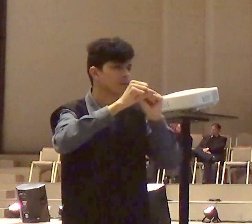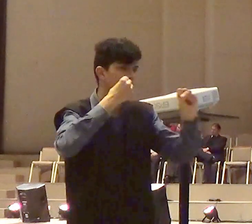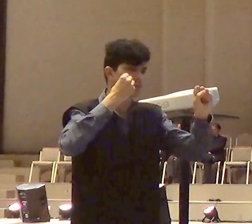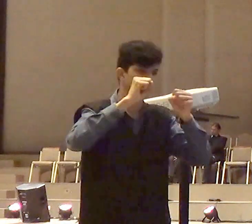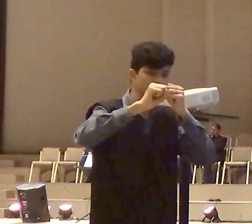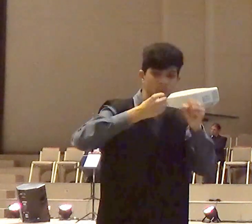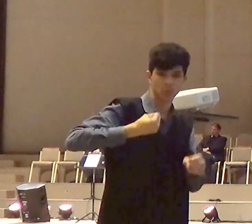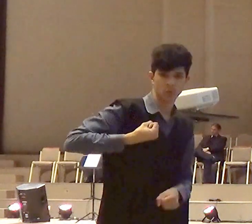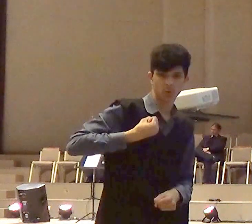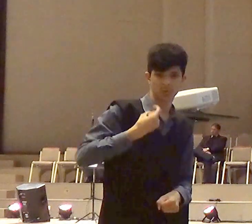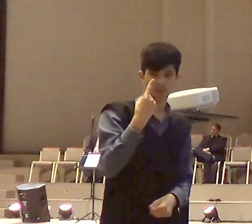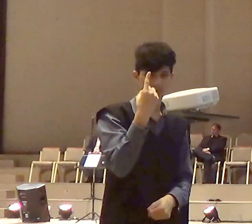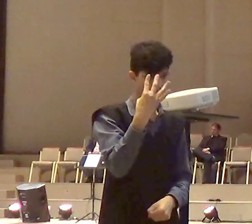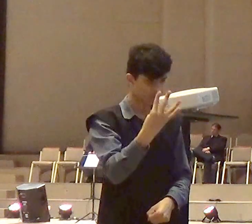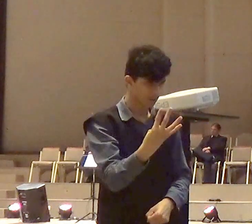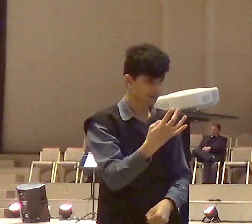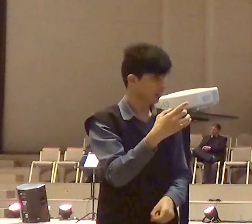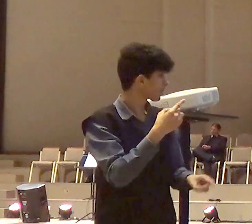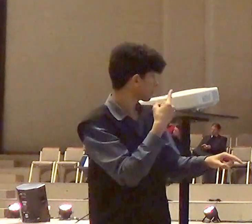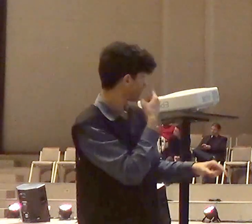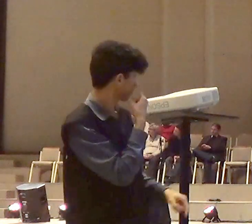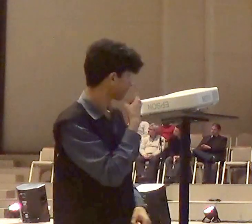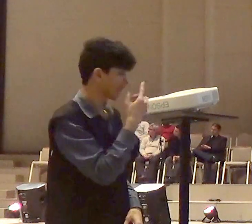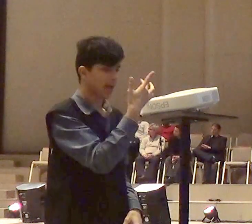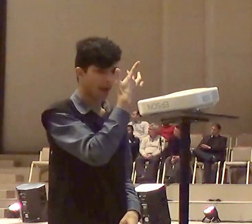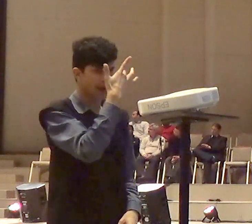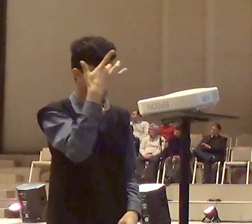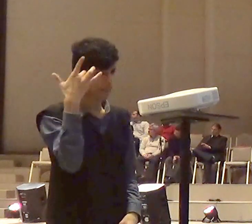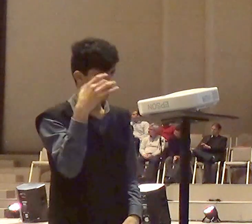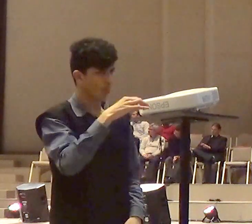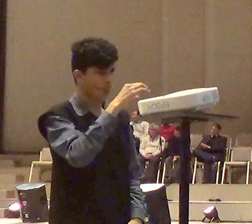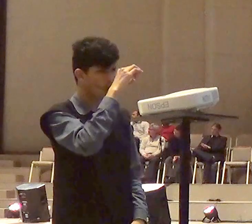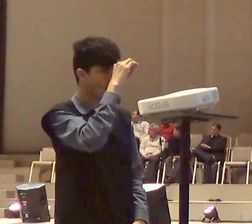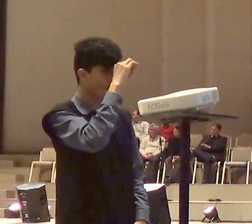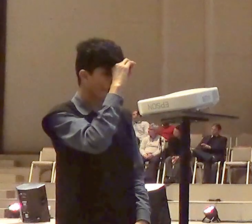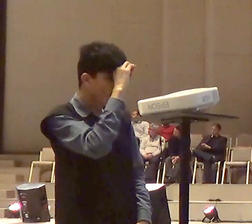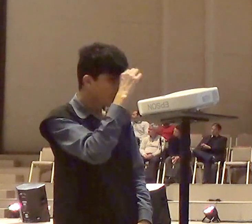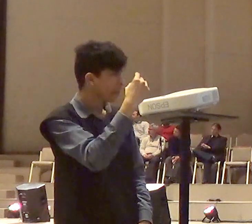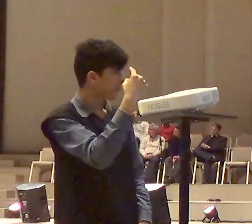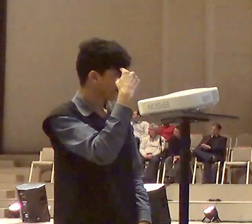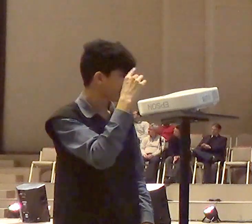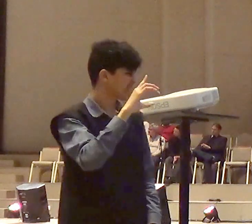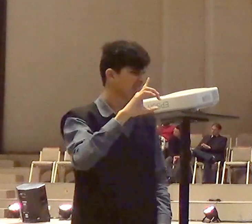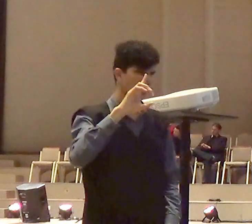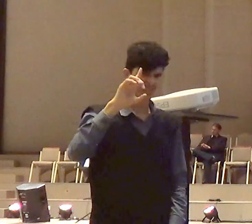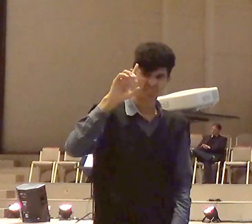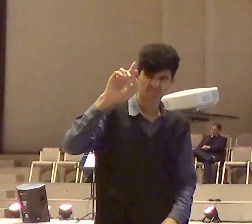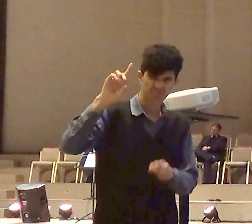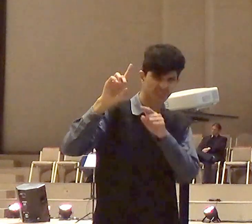tolos pensam assim para mim Deus não tem importância